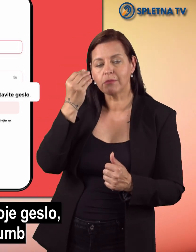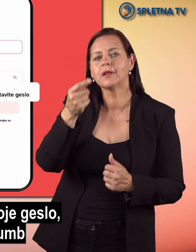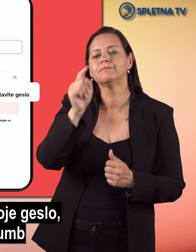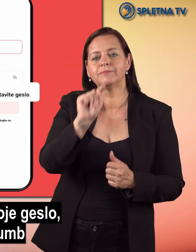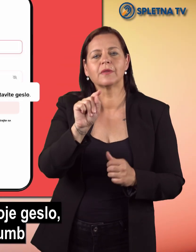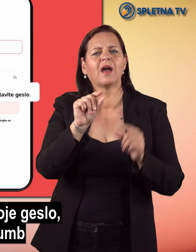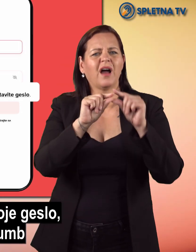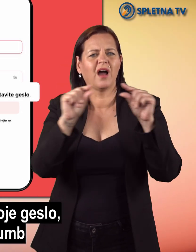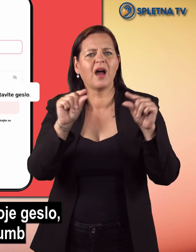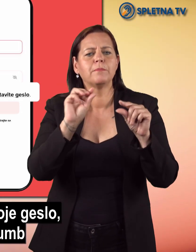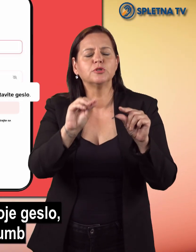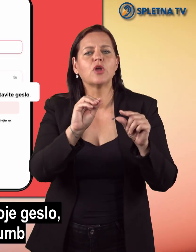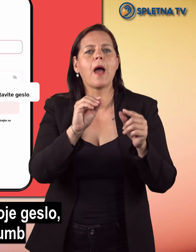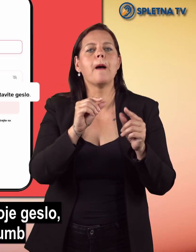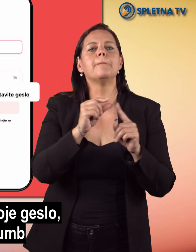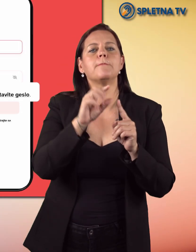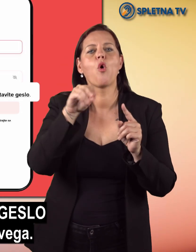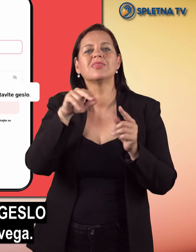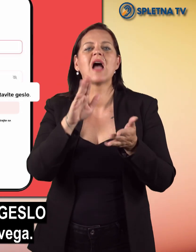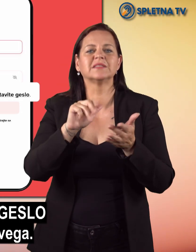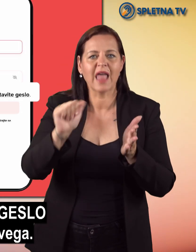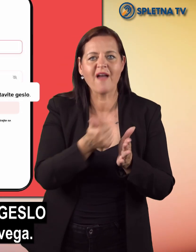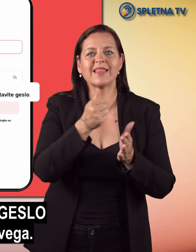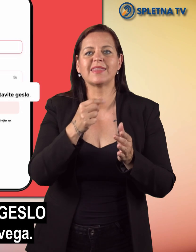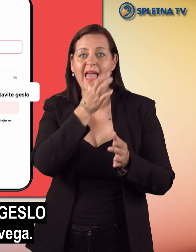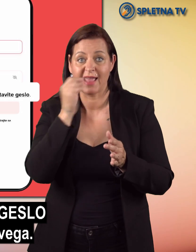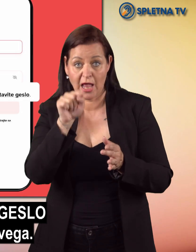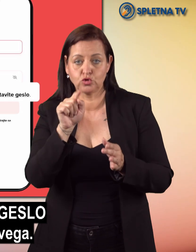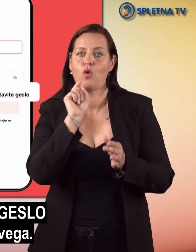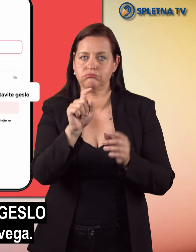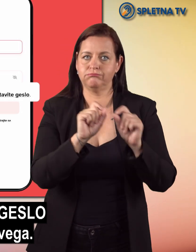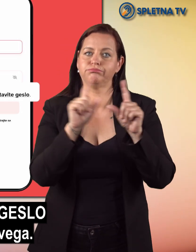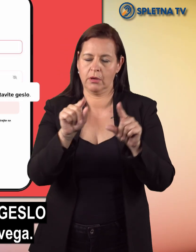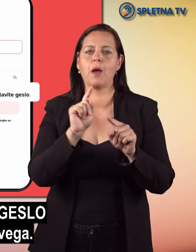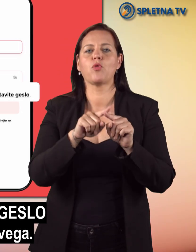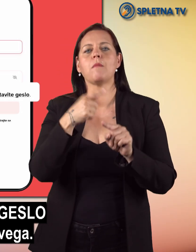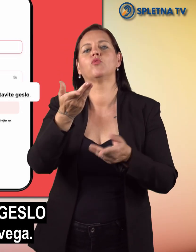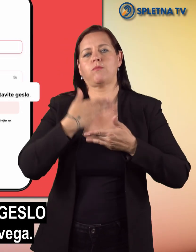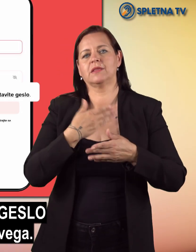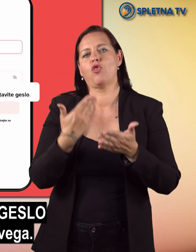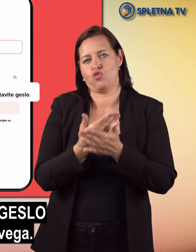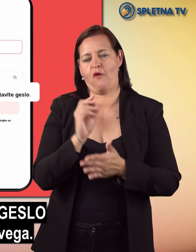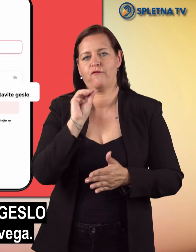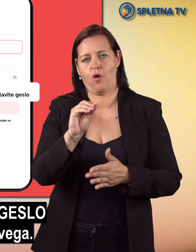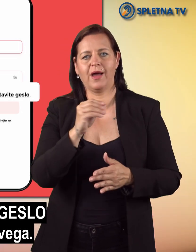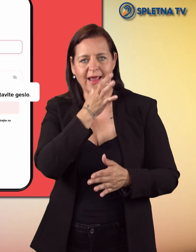Če ste pozabili svoje geslo, kliknite na gumb Ponastavite geslo in določite novega.